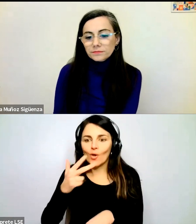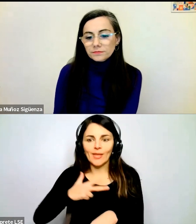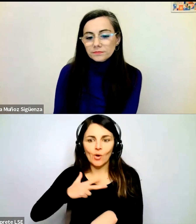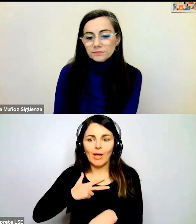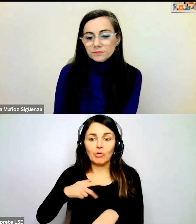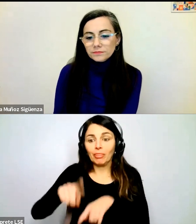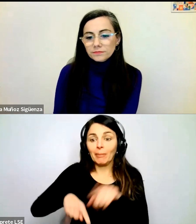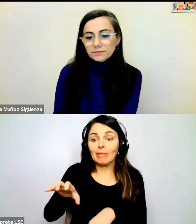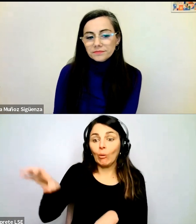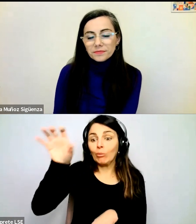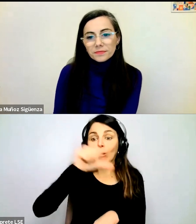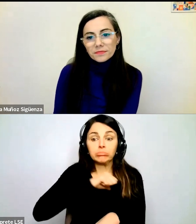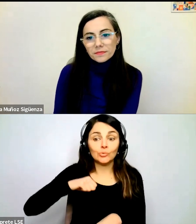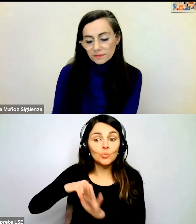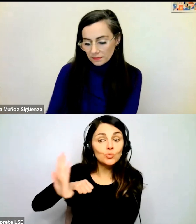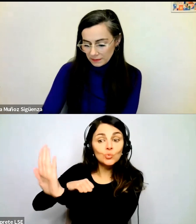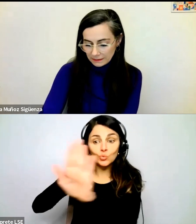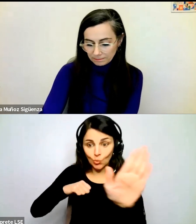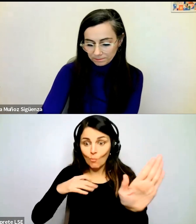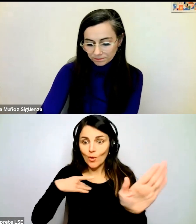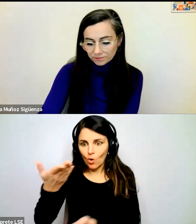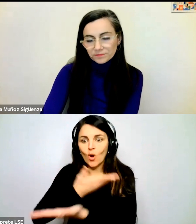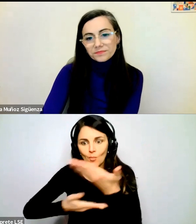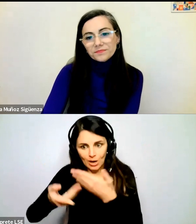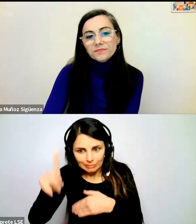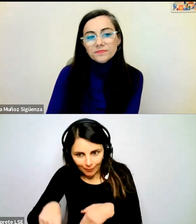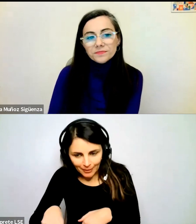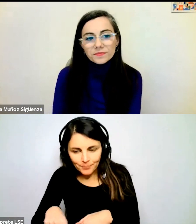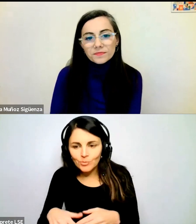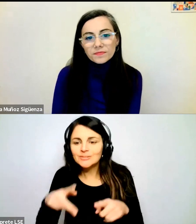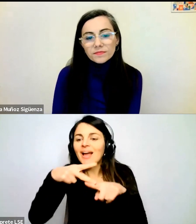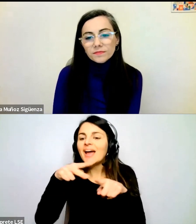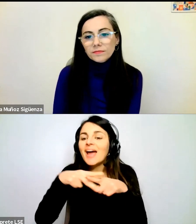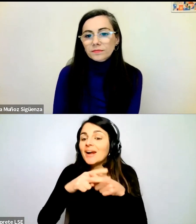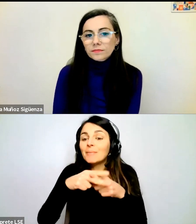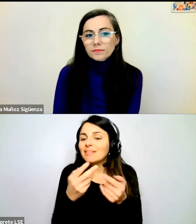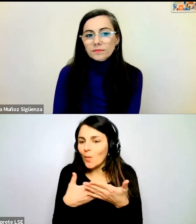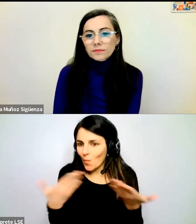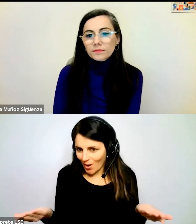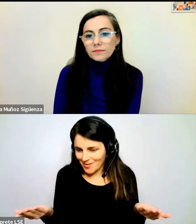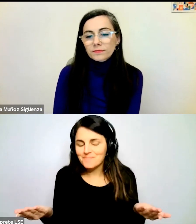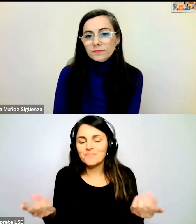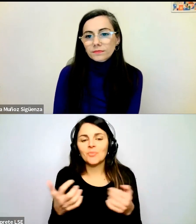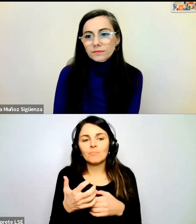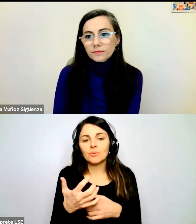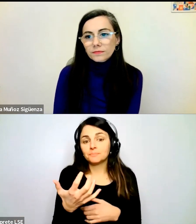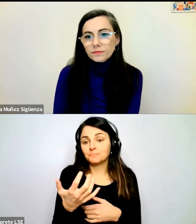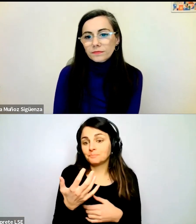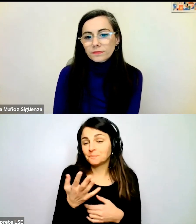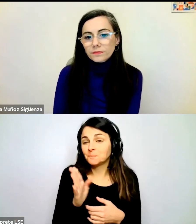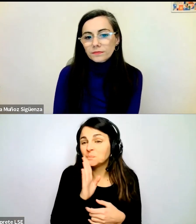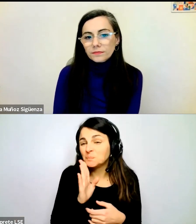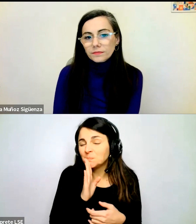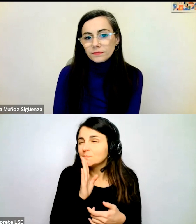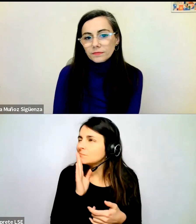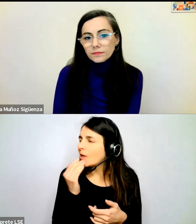llamar al Colegio de Abogados de su territorio y que le serían útiles. ¿Cuáles son esas herramientas? Pues como os decía, hace no